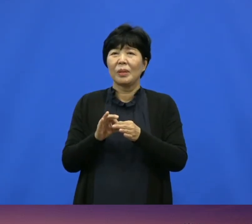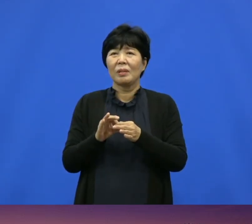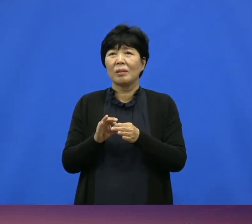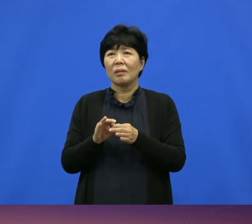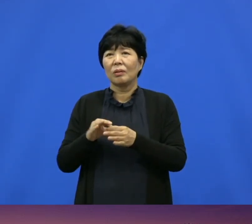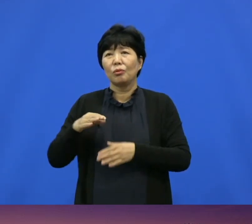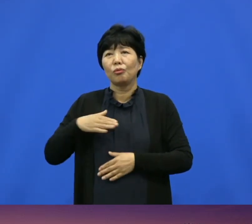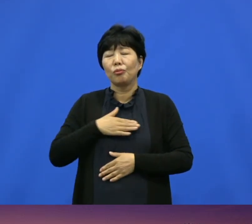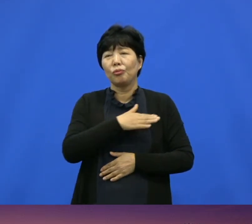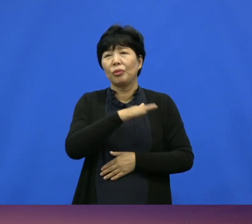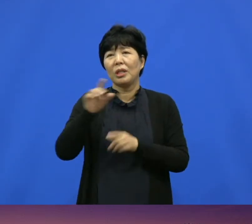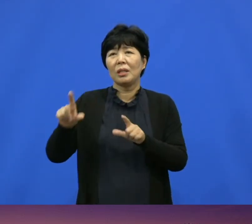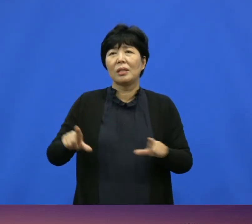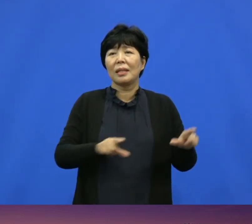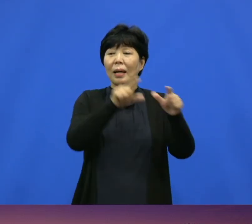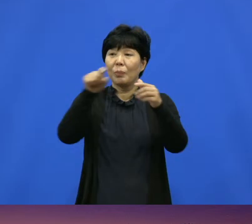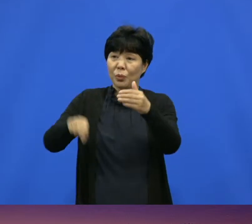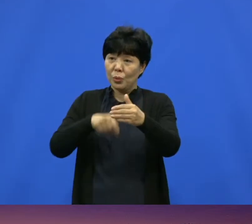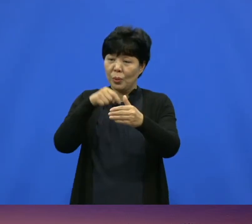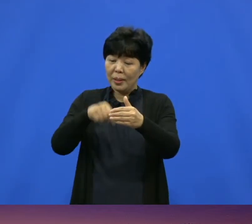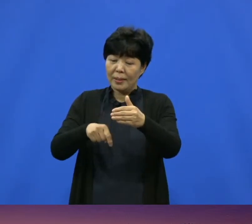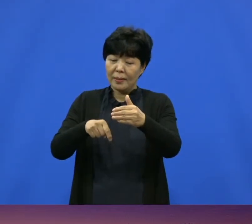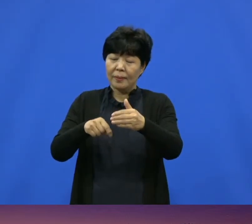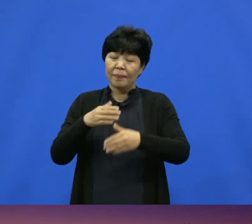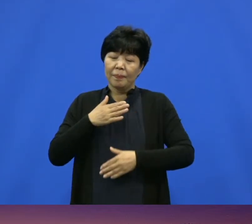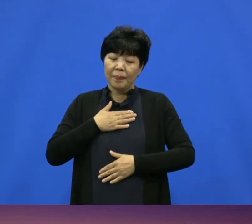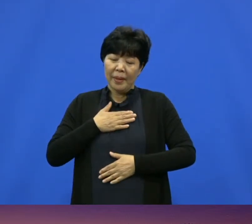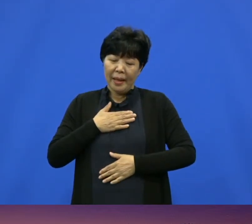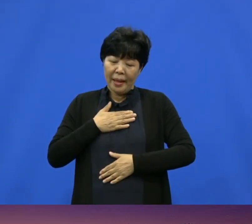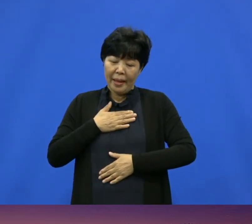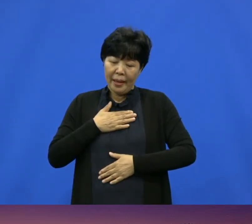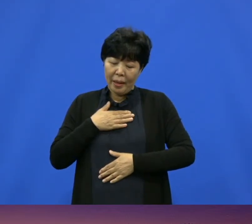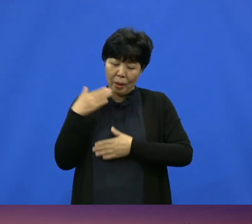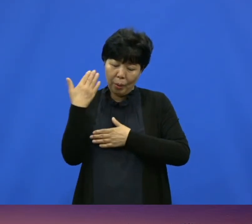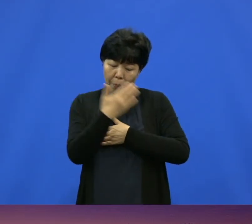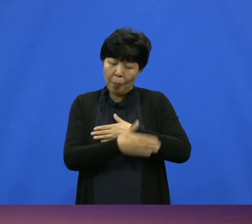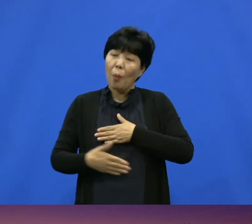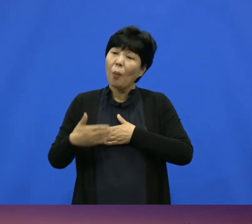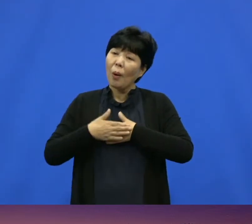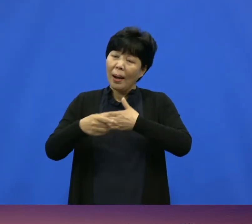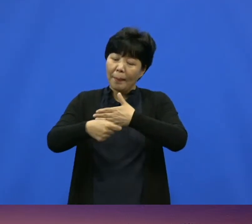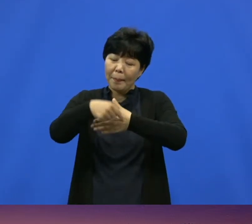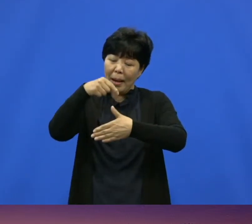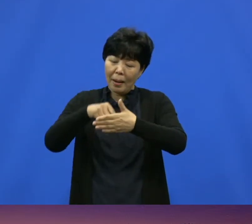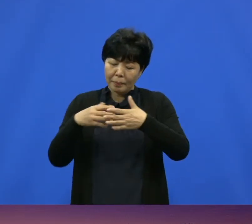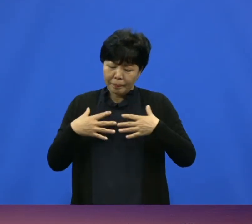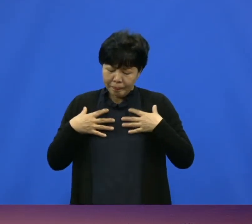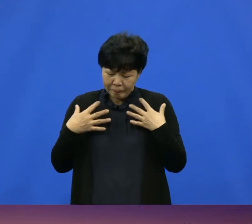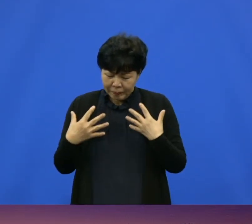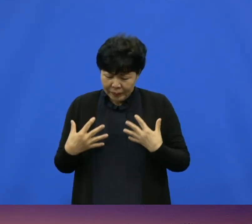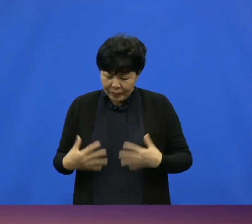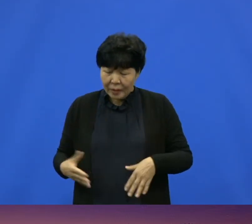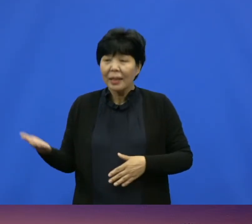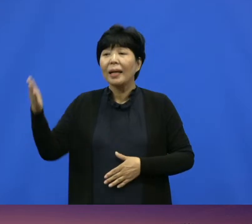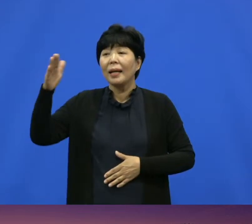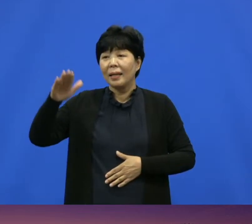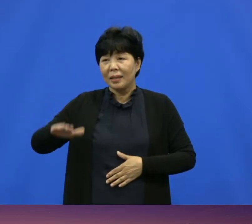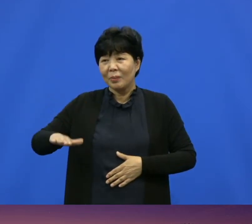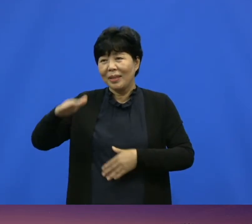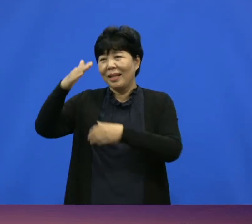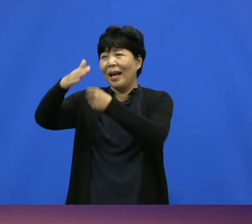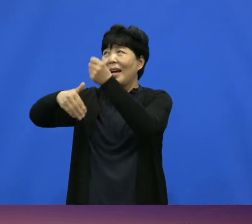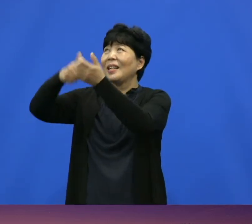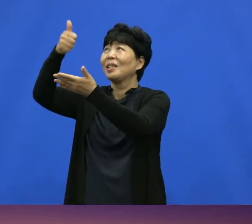길들 속에서 내 육체와 마음은 쇠약하지만 하나님은 내 마음의 반석이시요